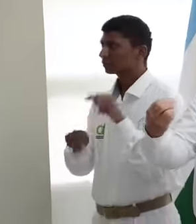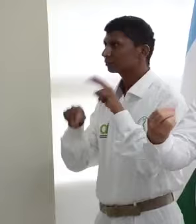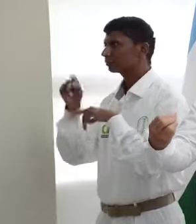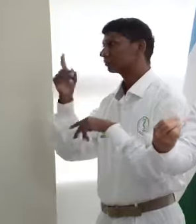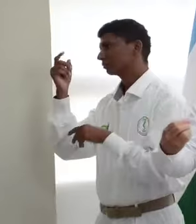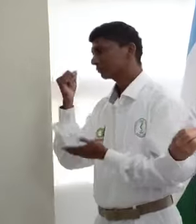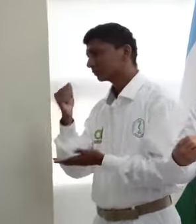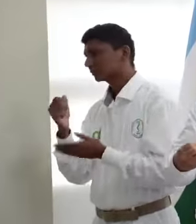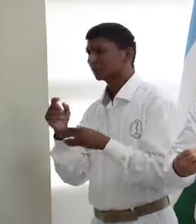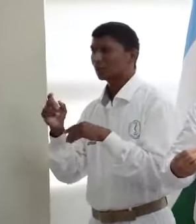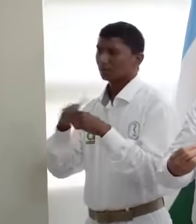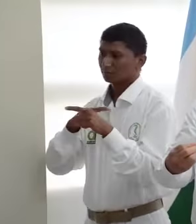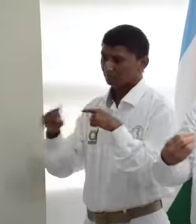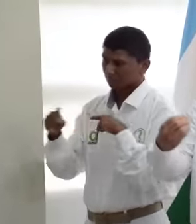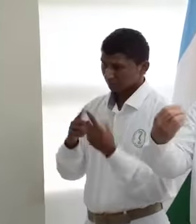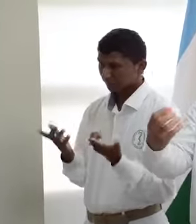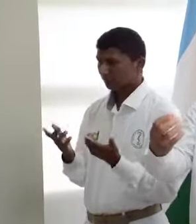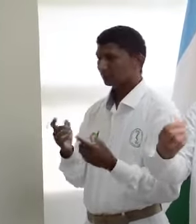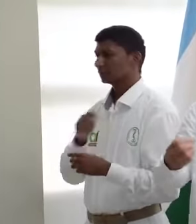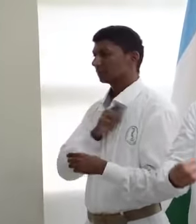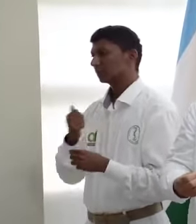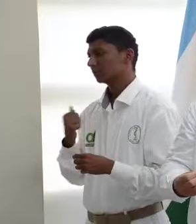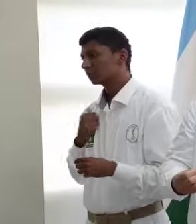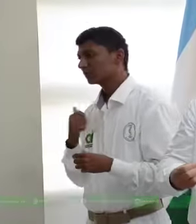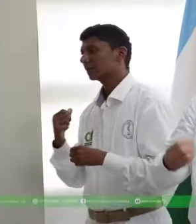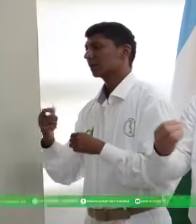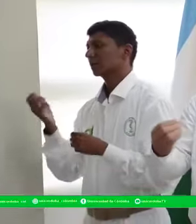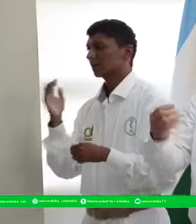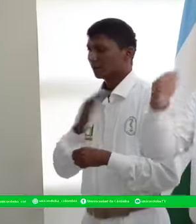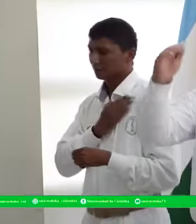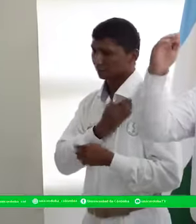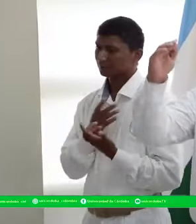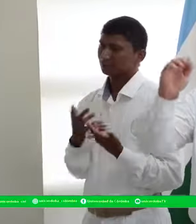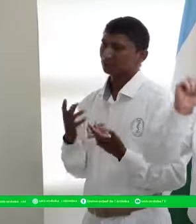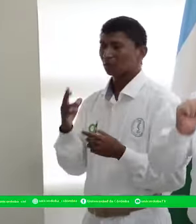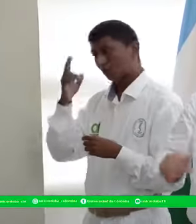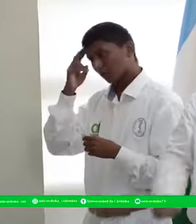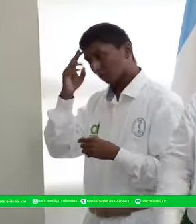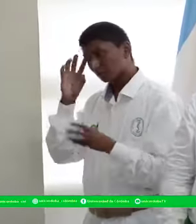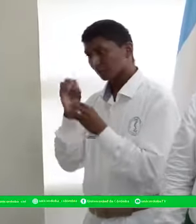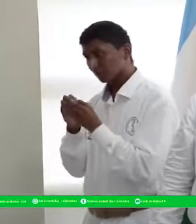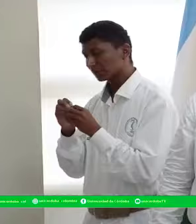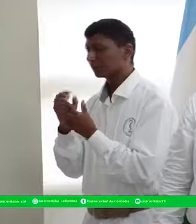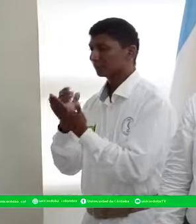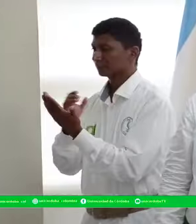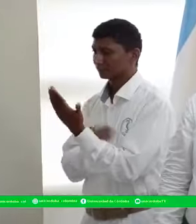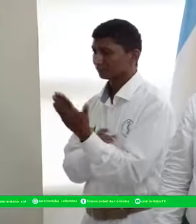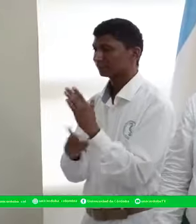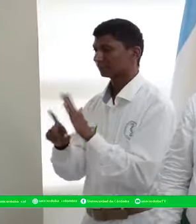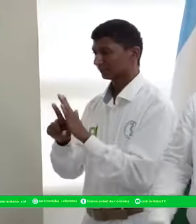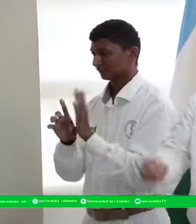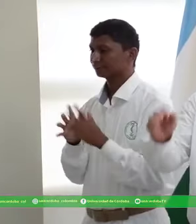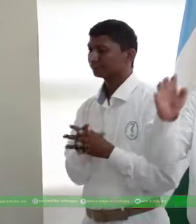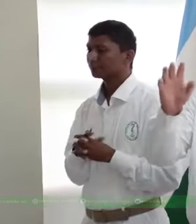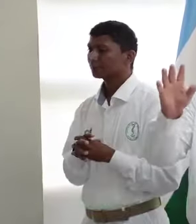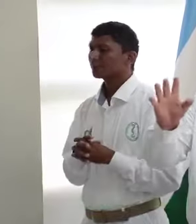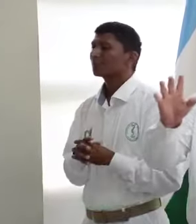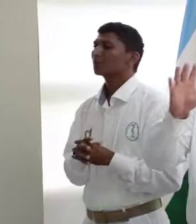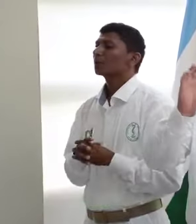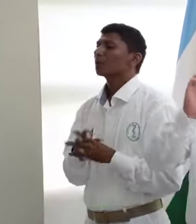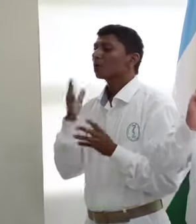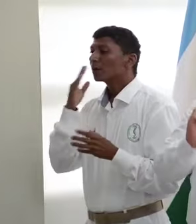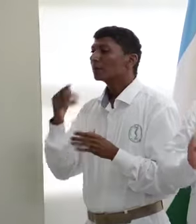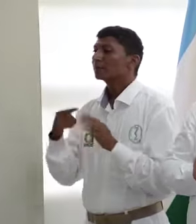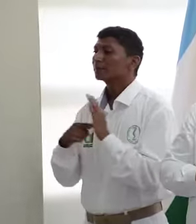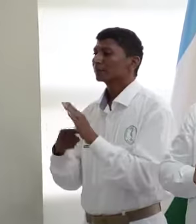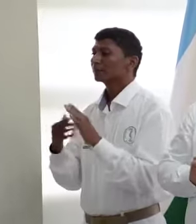financiera, administrativa, su autonomía académica, obviamente en el marco de la Constitución y la ley. Cuando se presentan